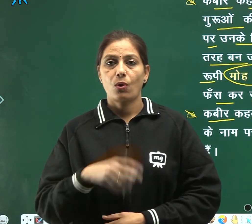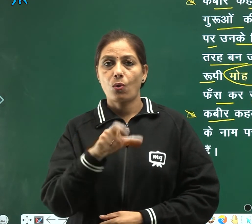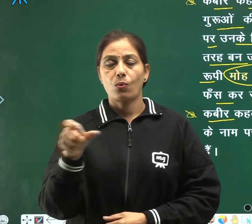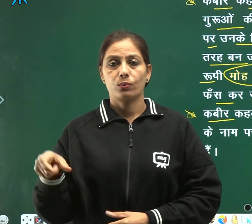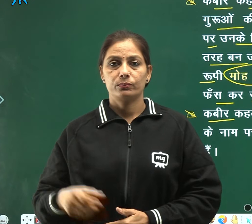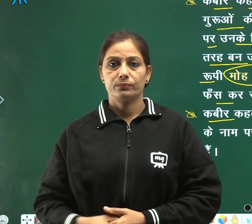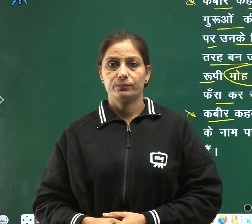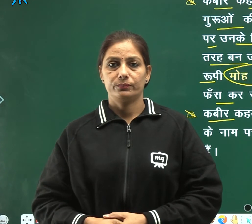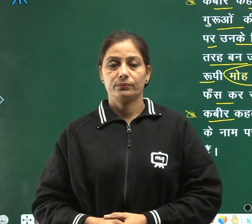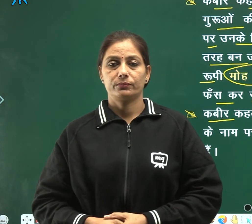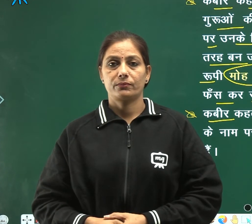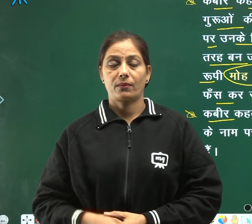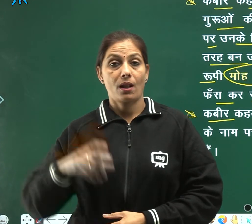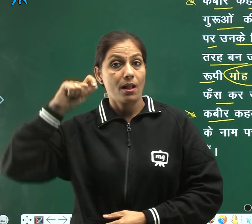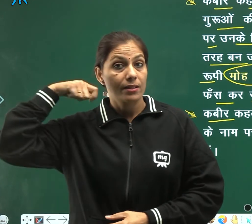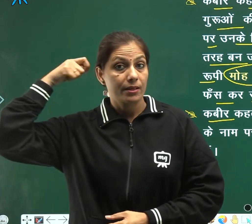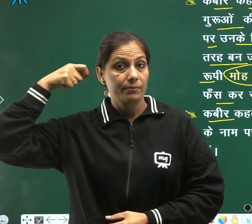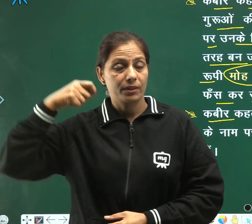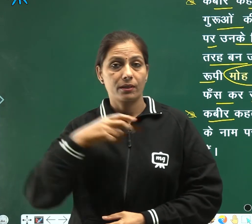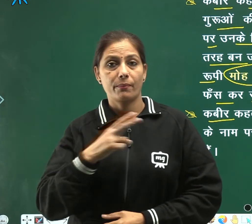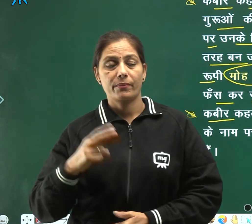लोग धर्म के नाम पर